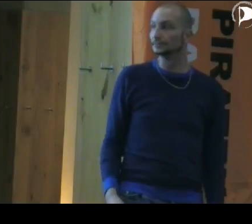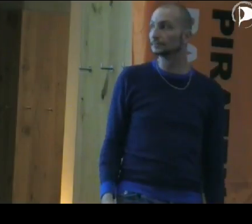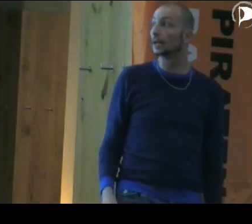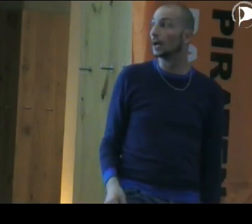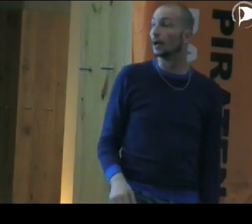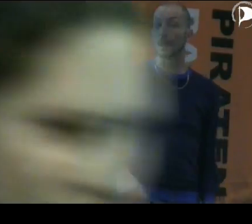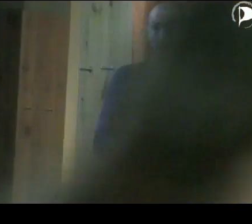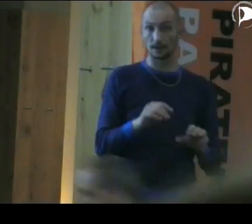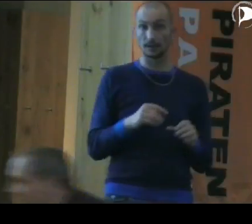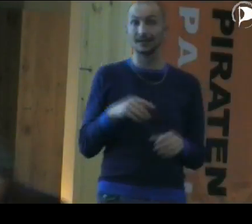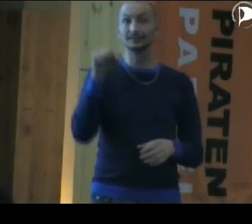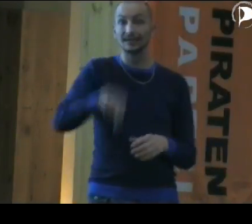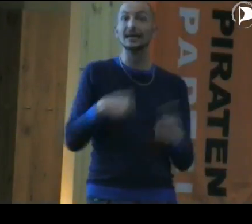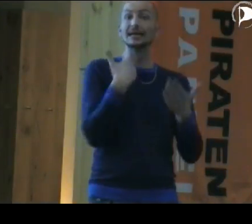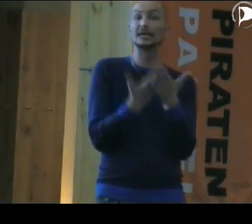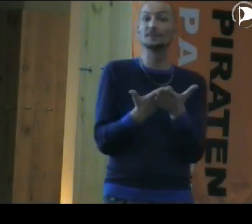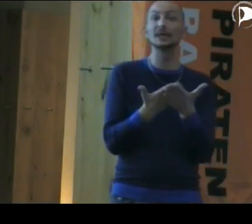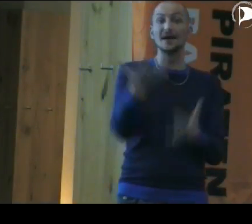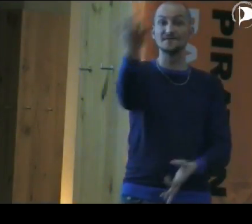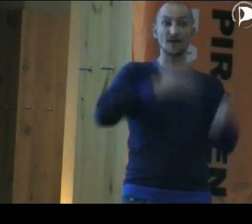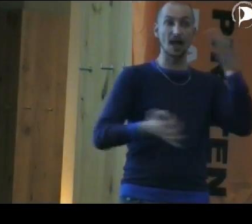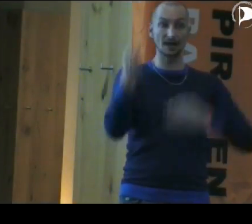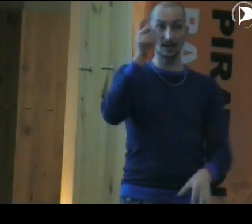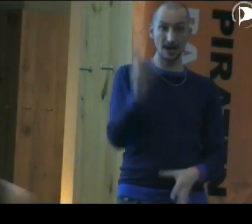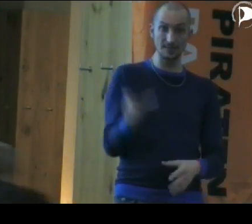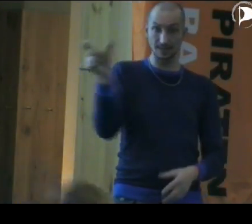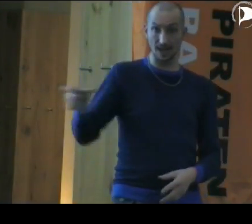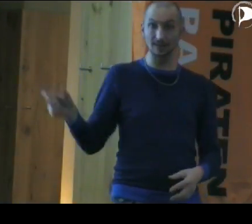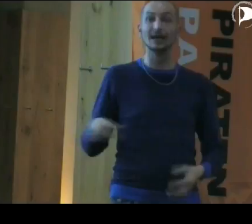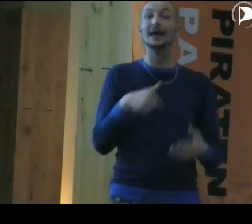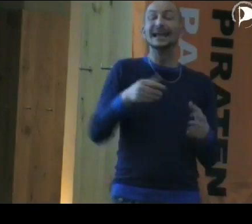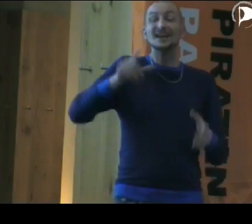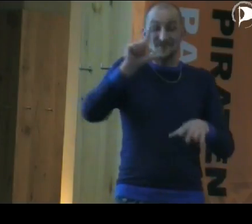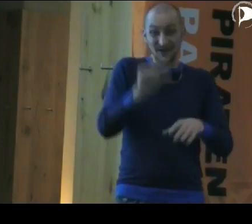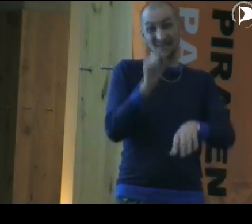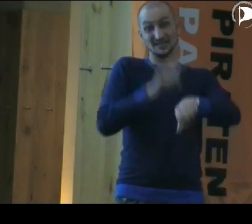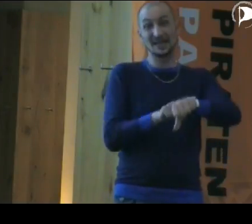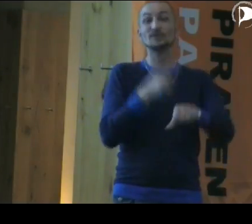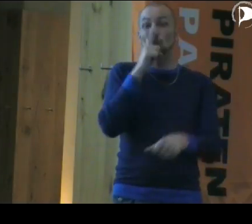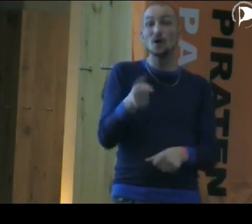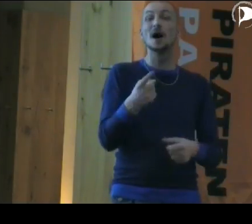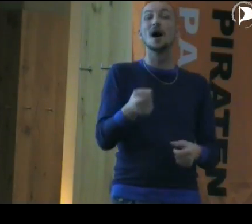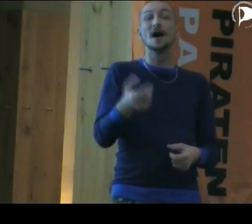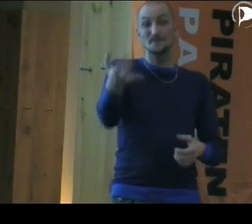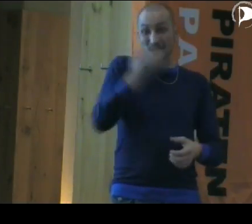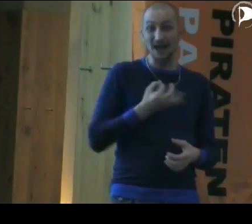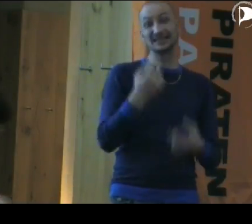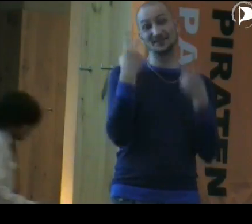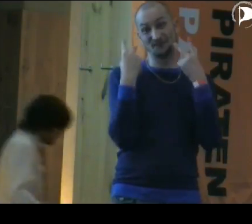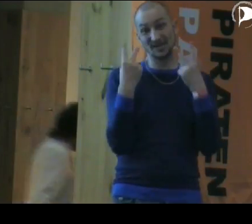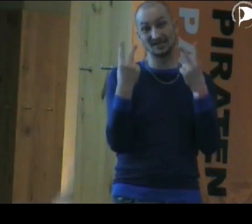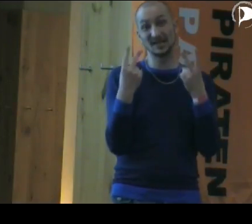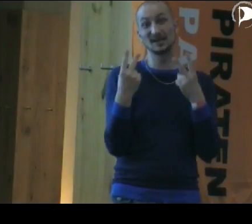so jetzt gibt es fragen an die kandidaten wir haben wenig zeit das heißt nur frage stelle die für unbedingt notwendig halten